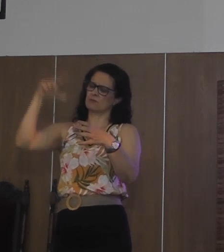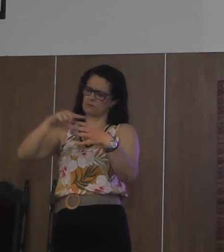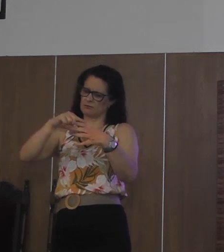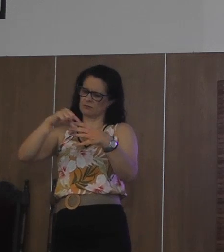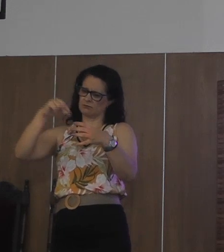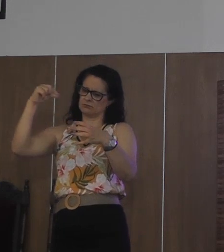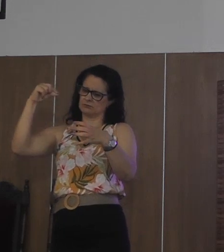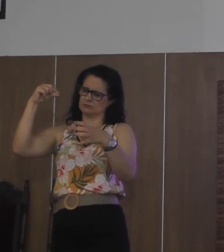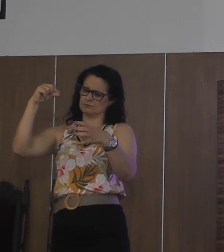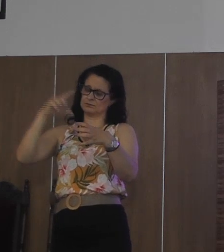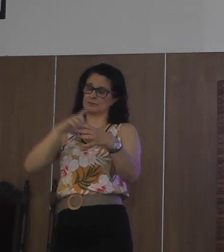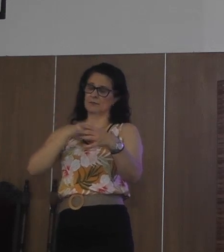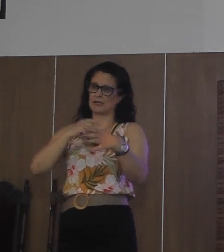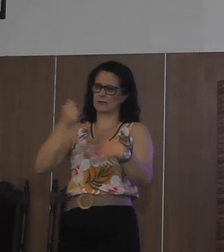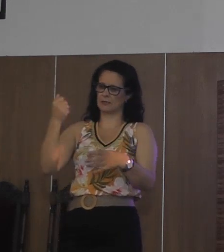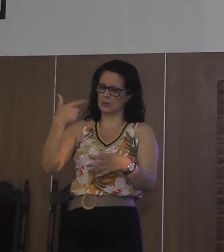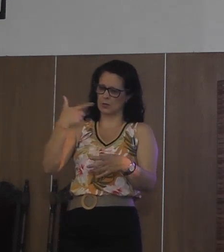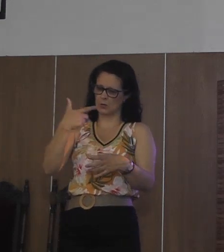E ali tem 12 tribos,